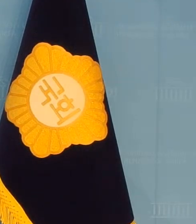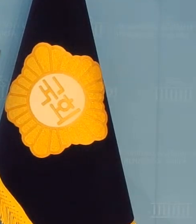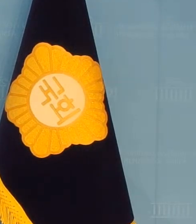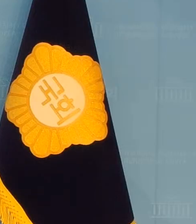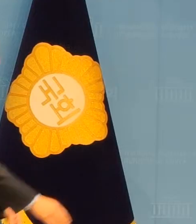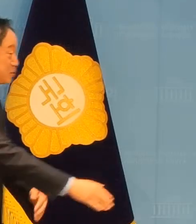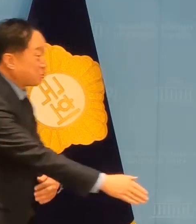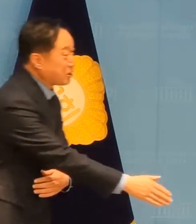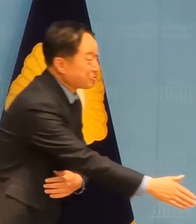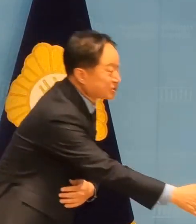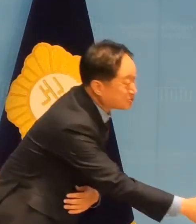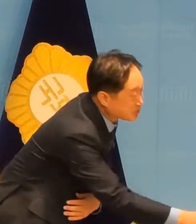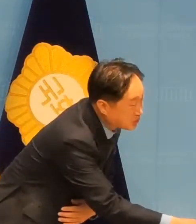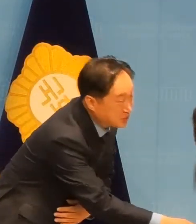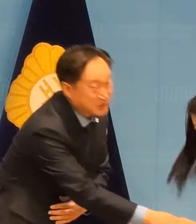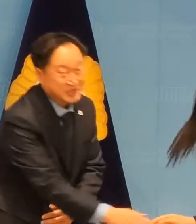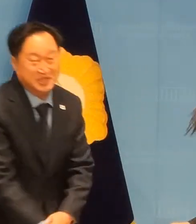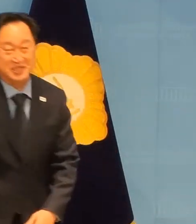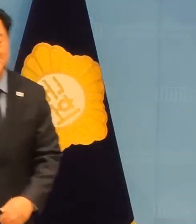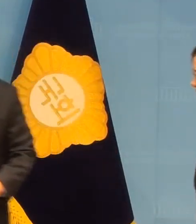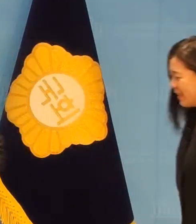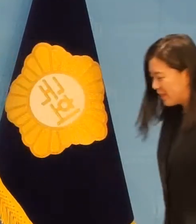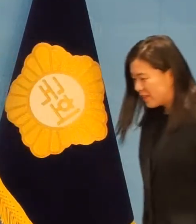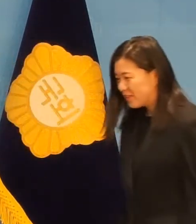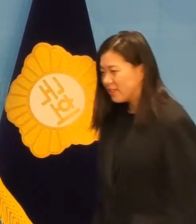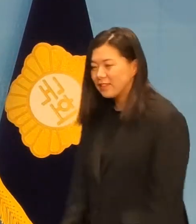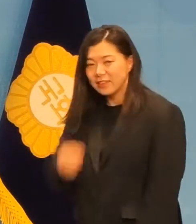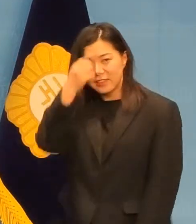안녕하세요. 새해 복 많이 받으십시오.